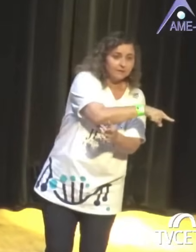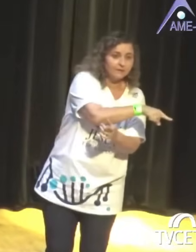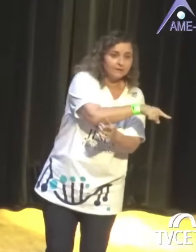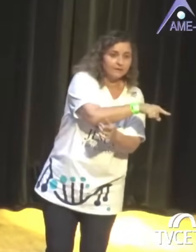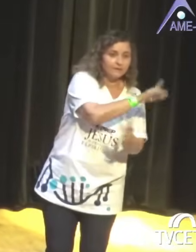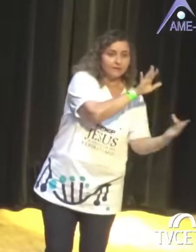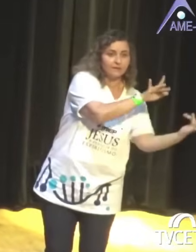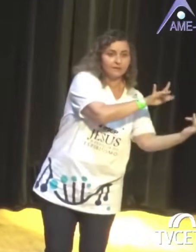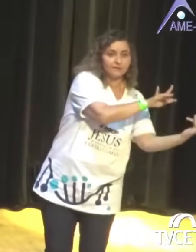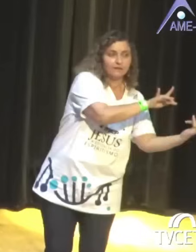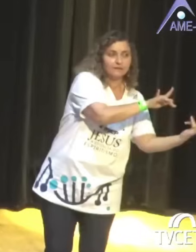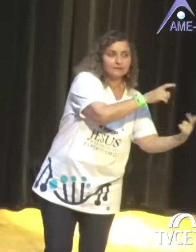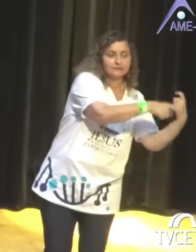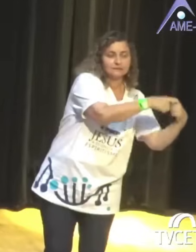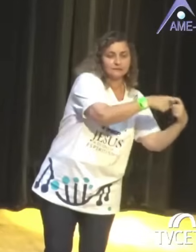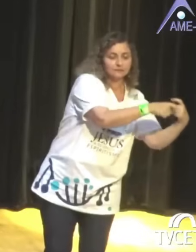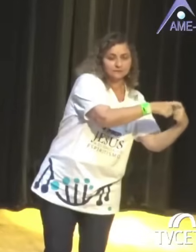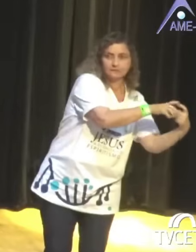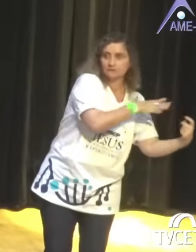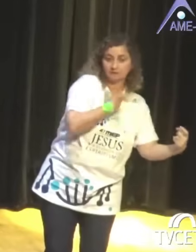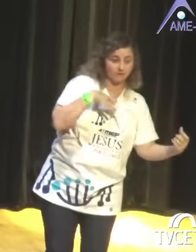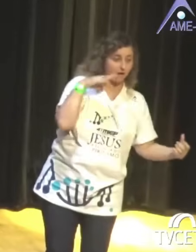precisava criar uma alma